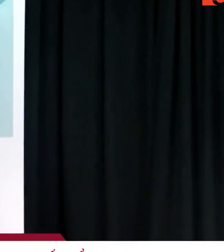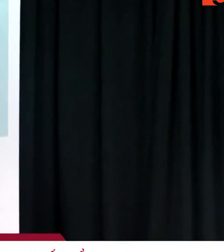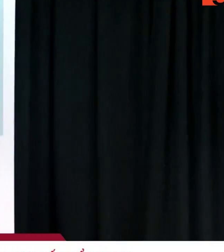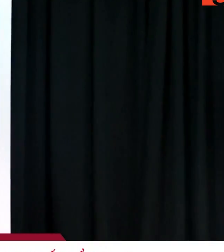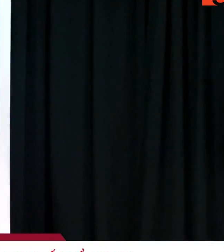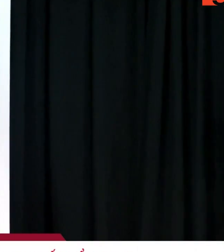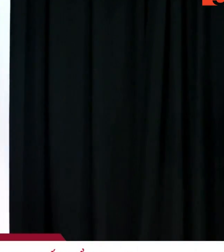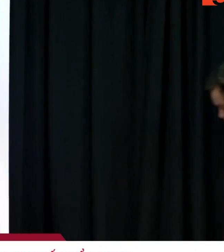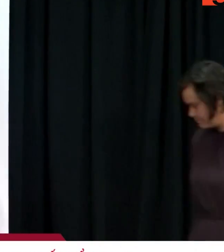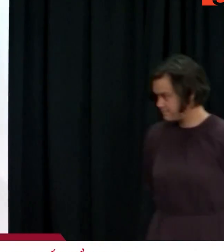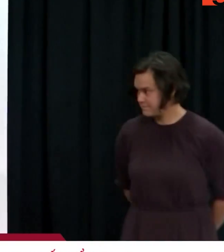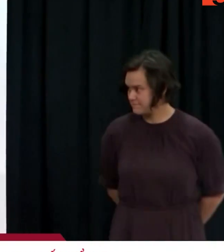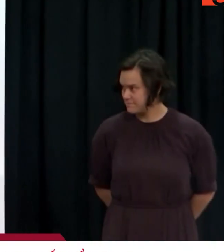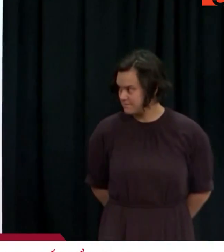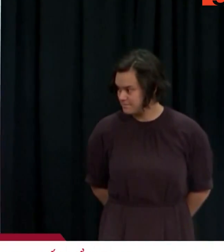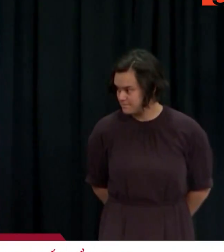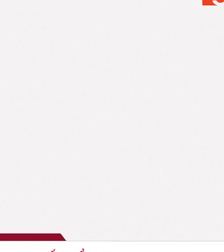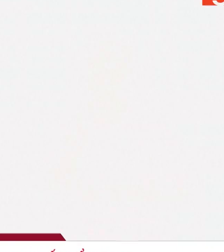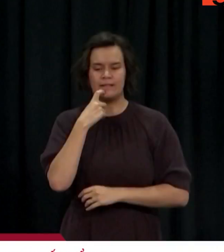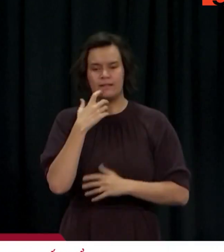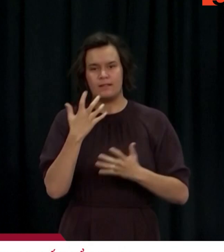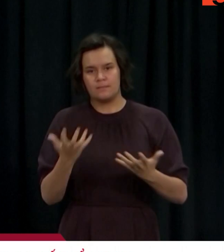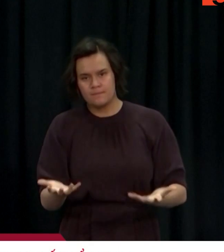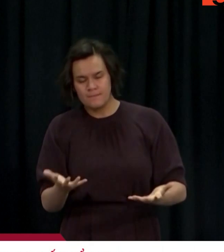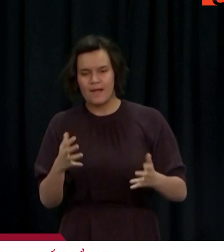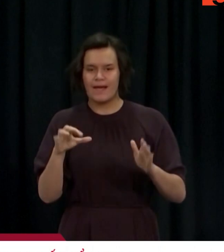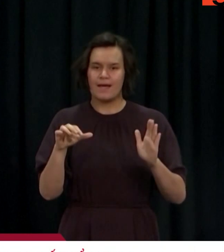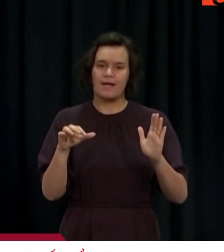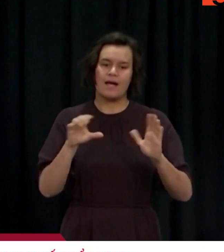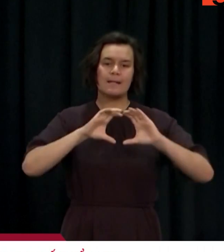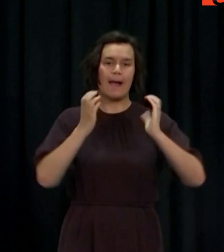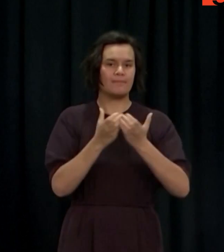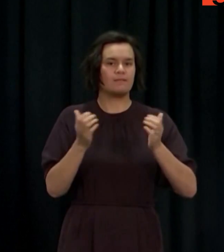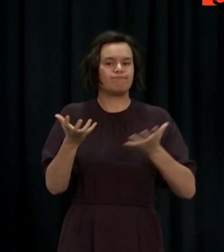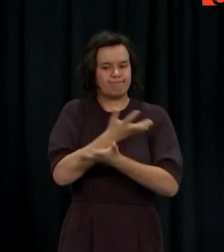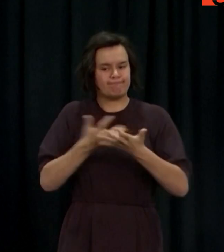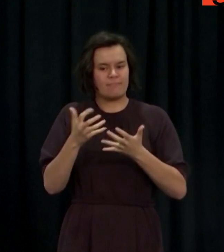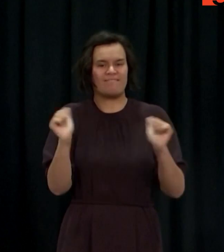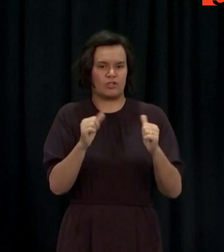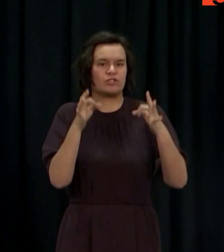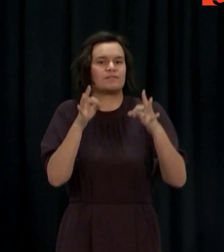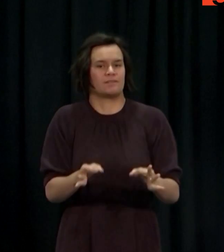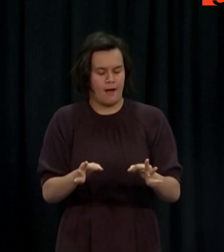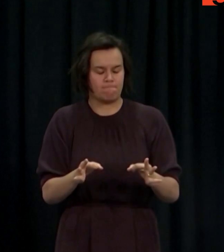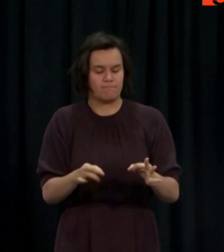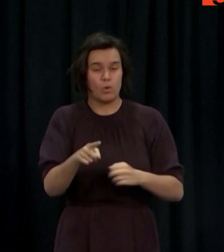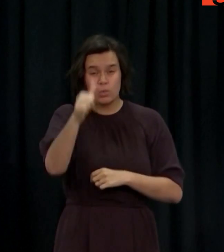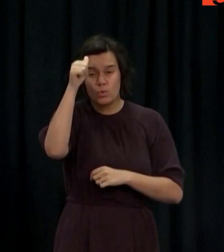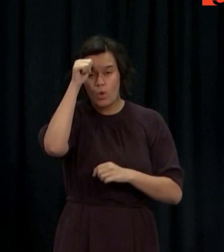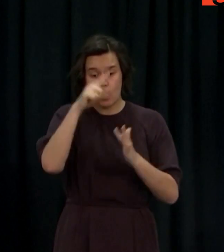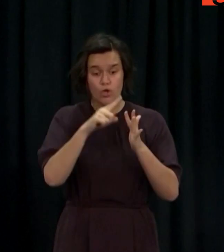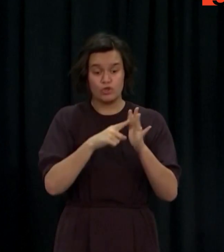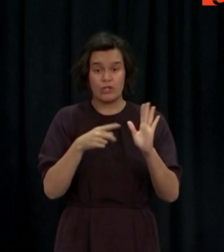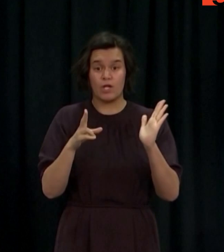hoãn kế hoạch mở cửa biên giới cho đến hết tháng 2 năm 2022 vì lý do biến thẻ micro đang lây lan nhanh trên toàn cầu theo kế hoạch ban đầu